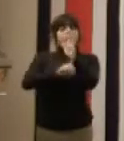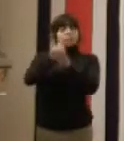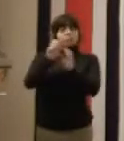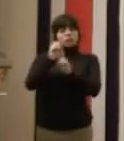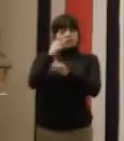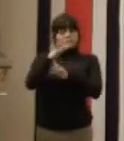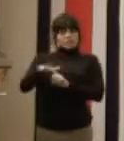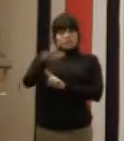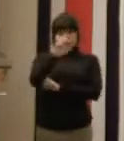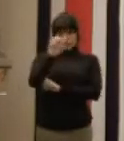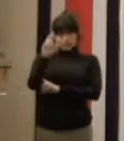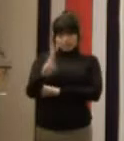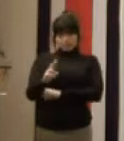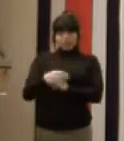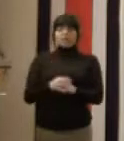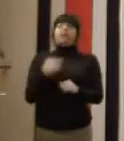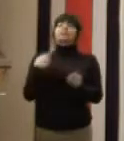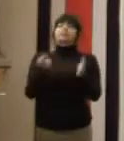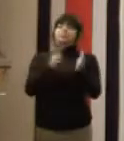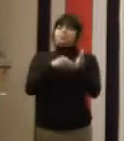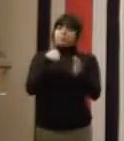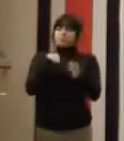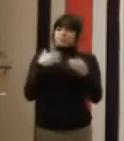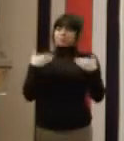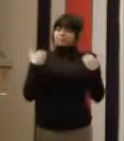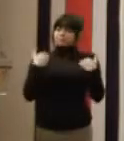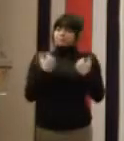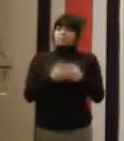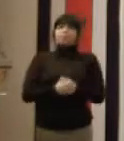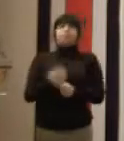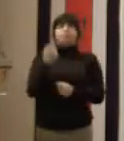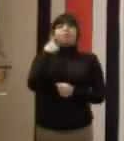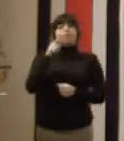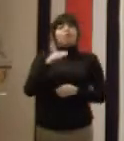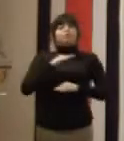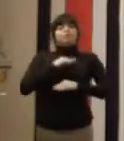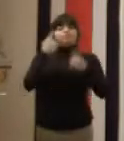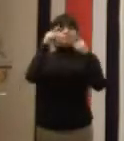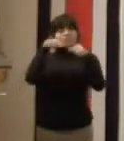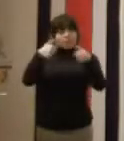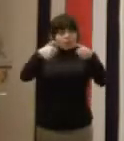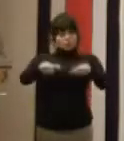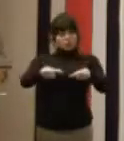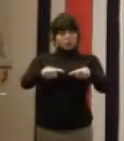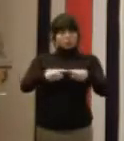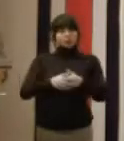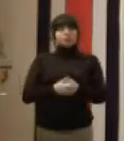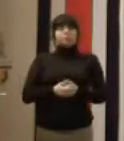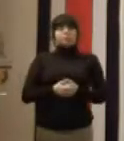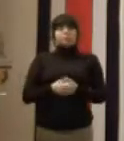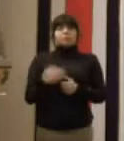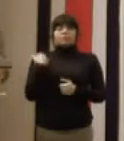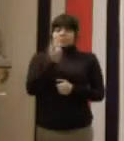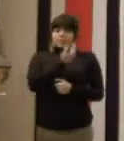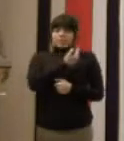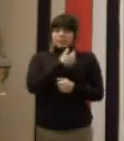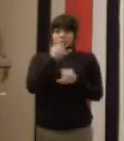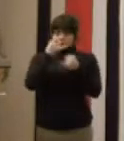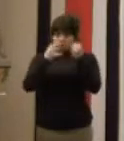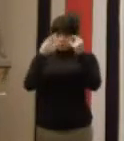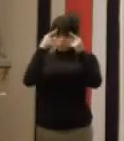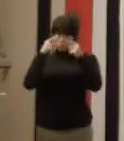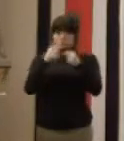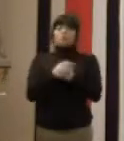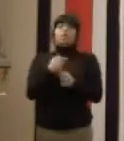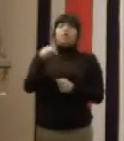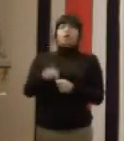sociedad costarricense y reitero mi complacencia por el acuerdo que hemos concluido